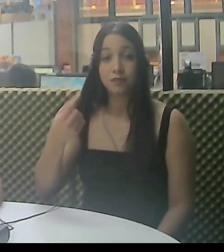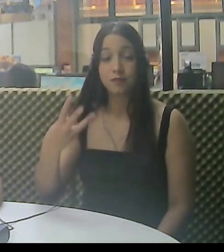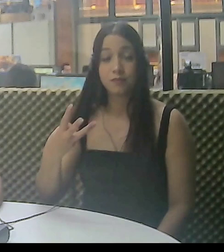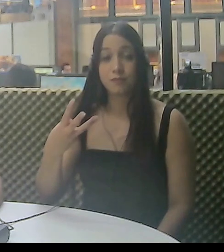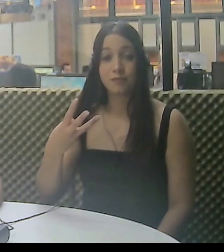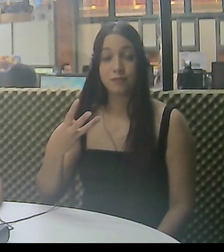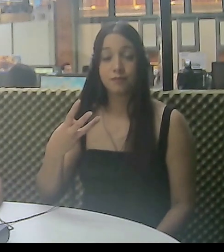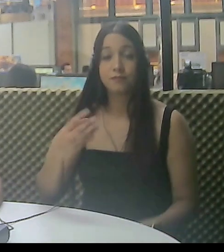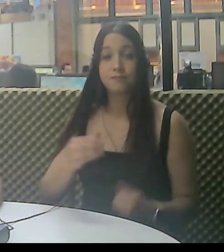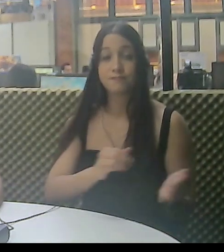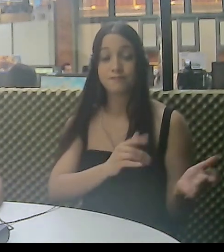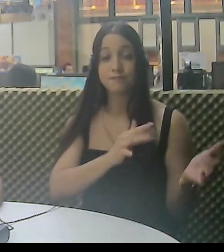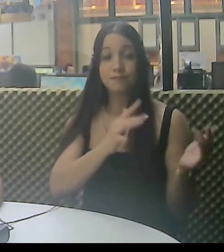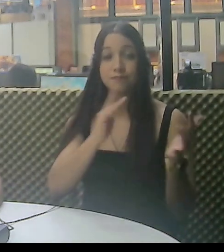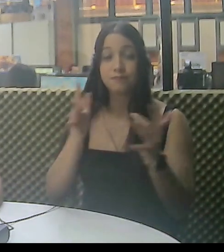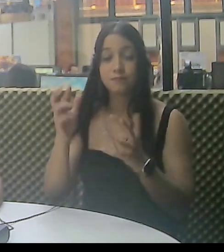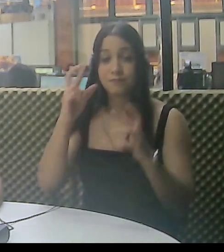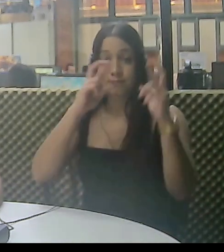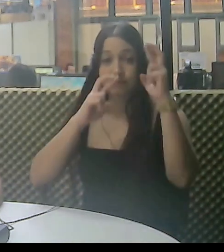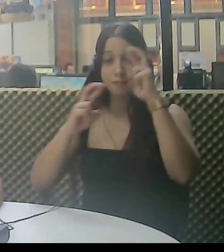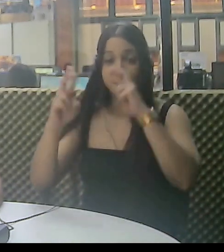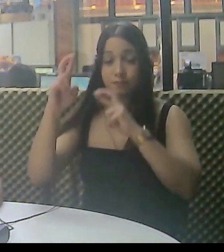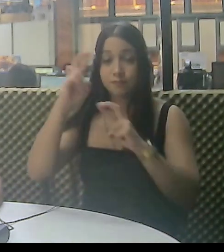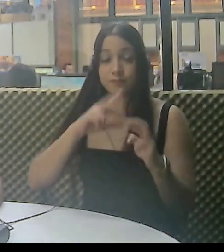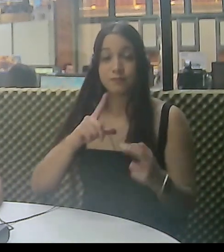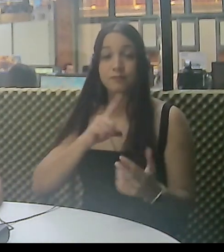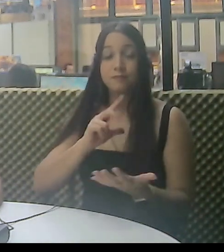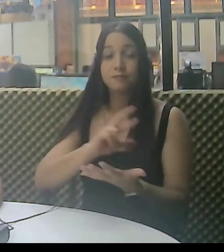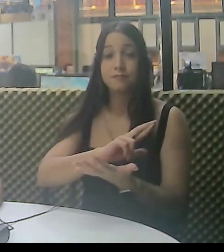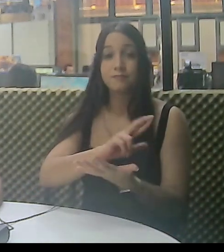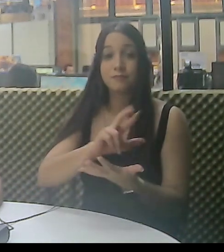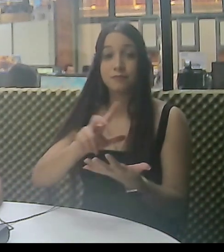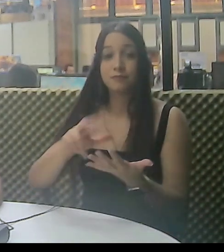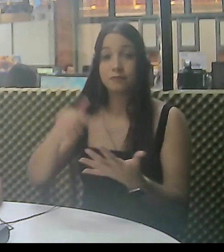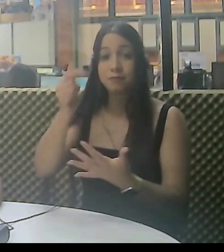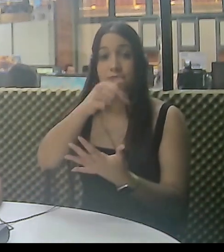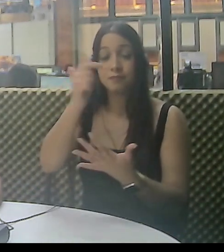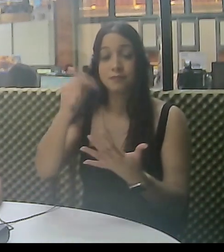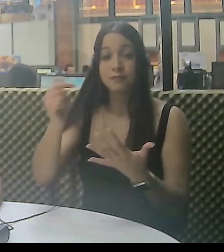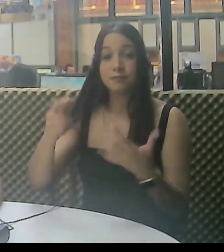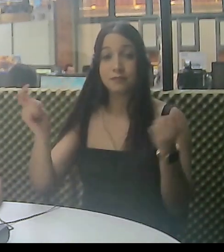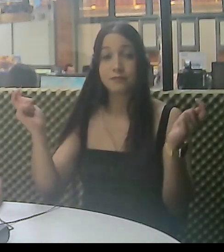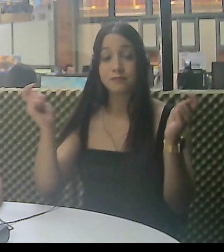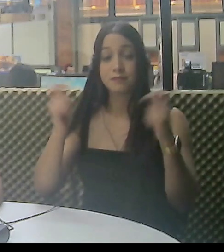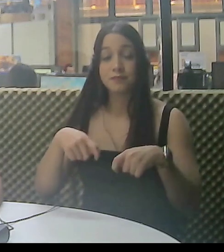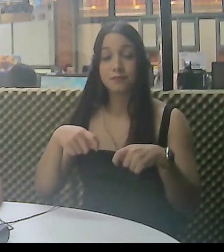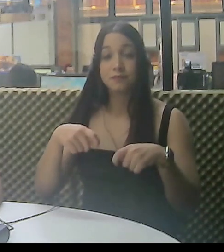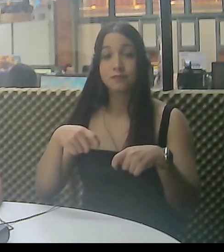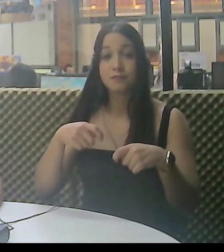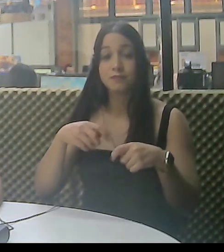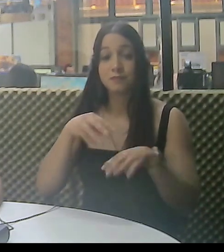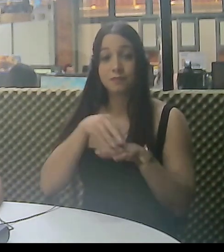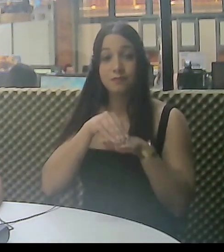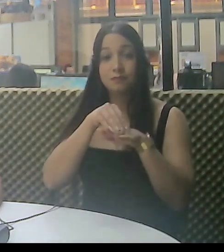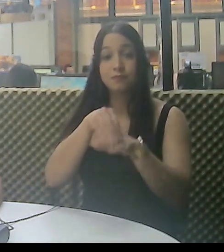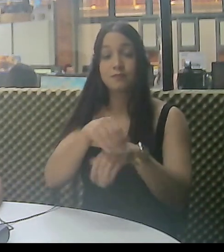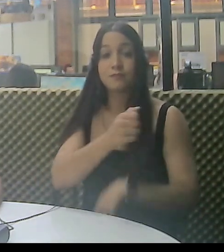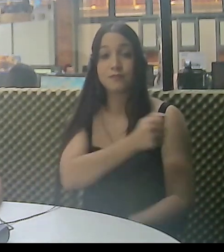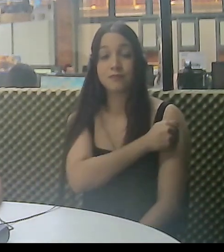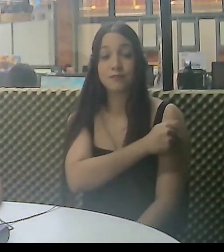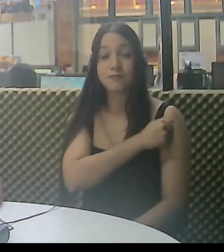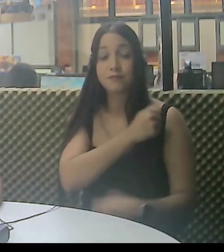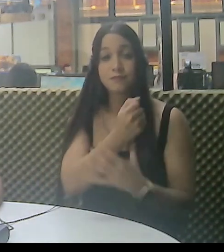3210-2023. Durante a inspeção, os veículos devem atender a várias exigências para garantir que estão aptos a transportar estudantes